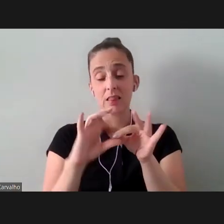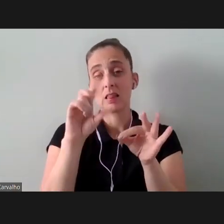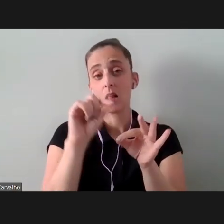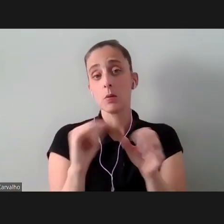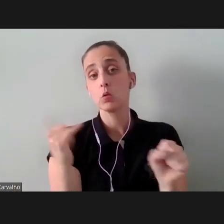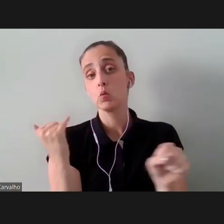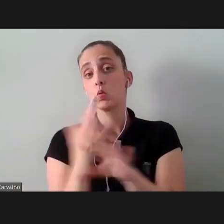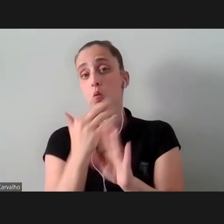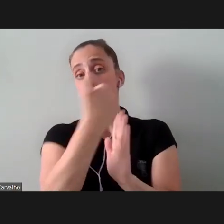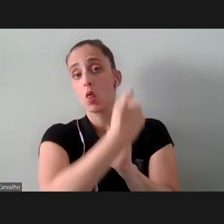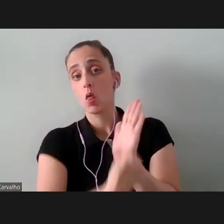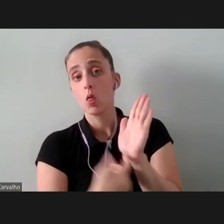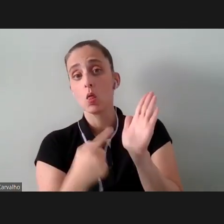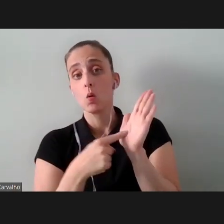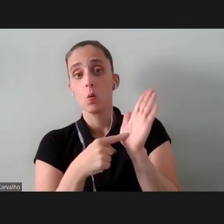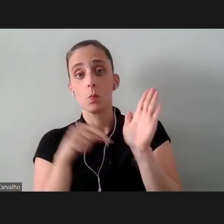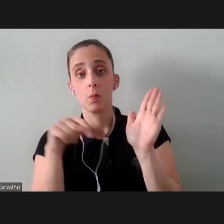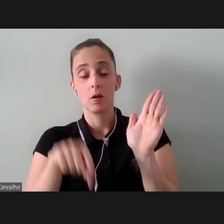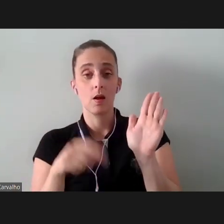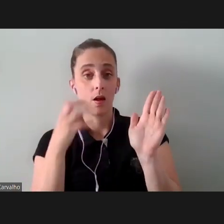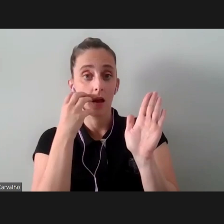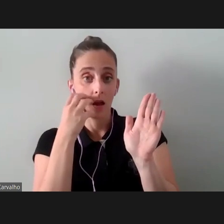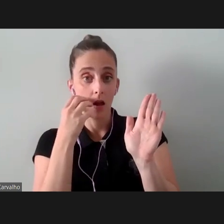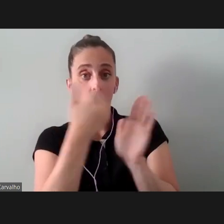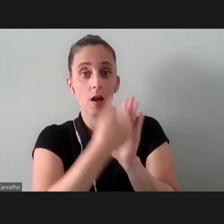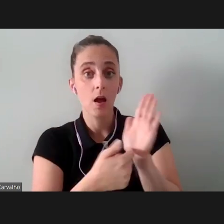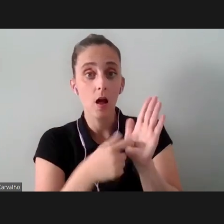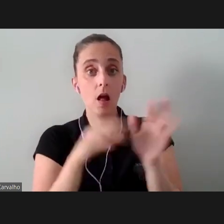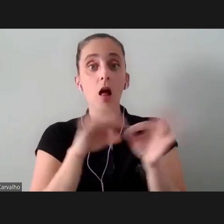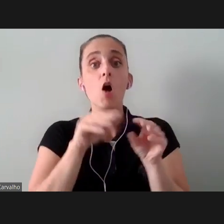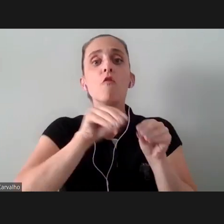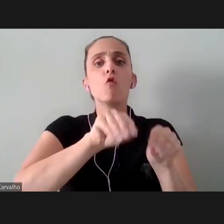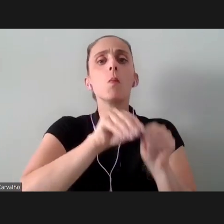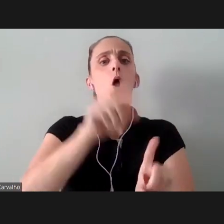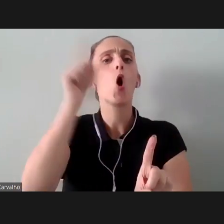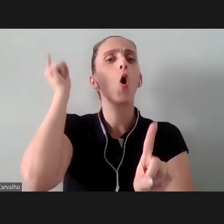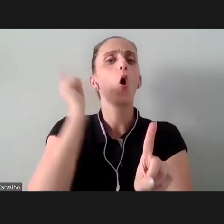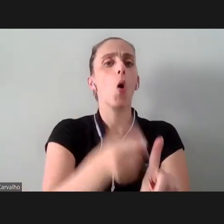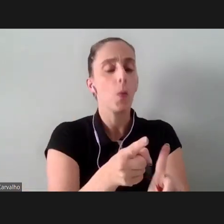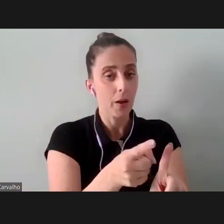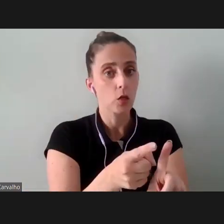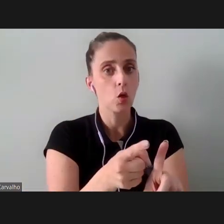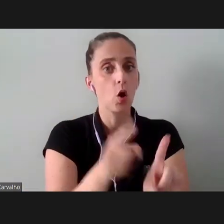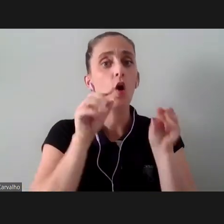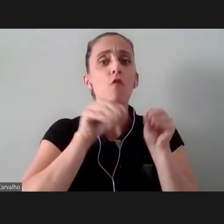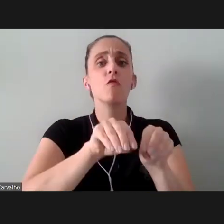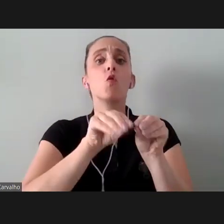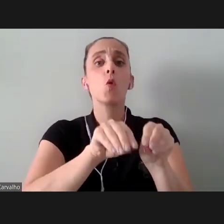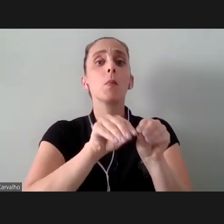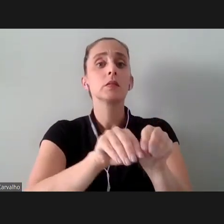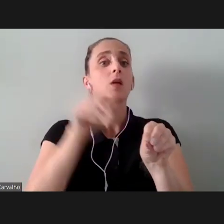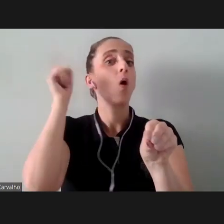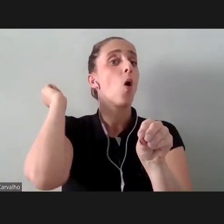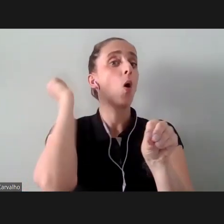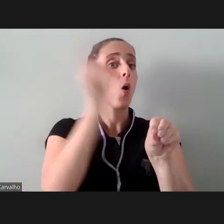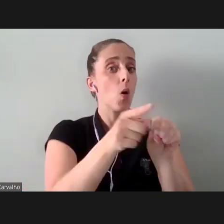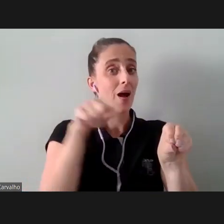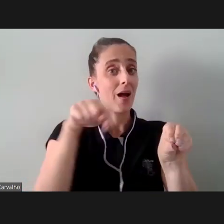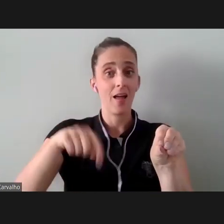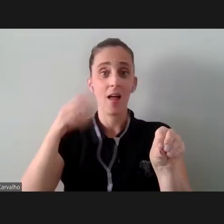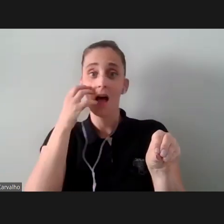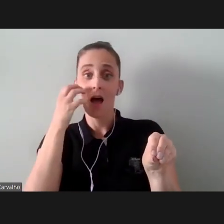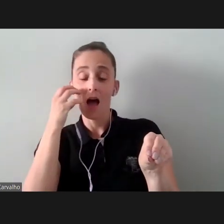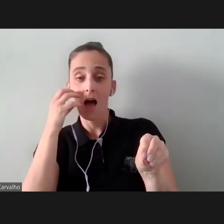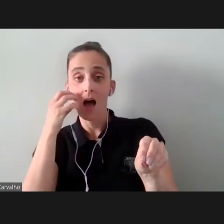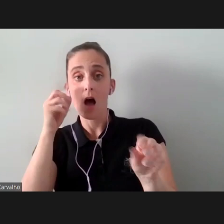a um outro documento que nós temos, que nós denominamos de formações obrigatórias. E as formações obrigatórias em Angola são destinadas